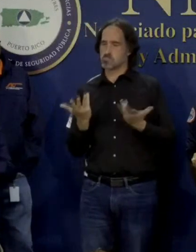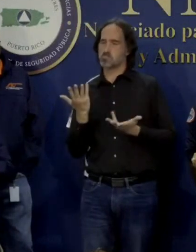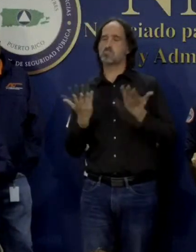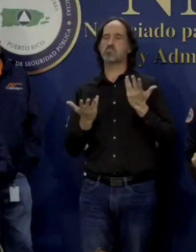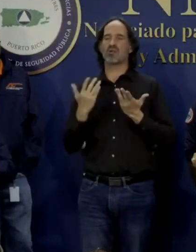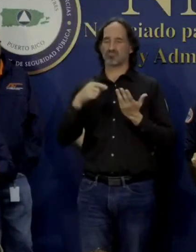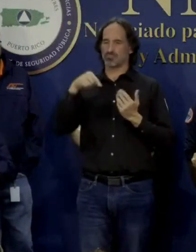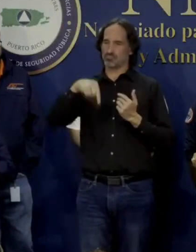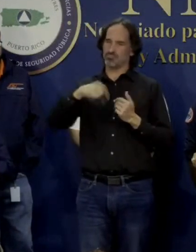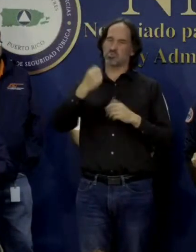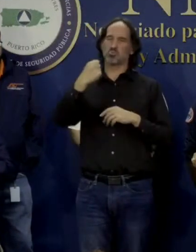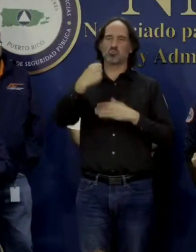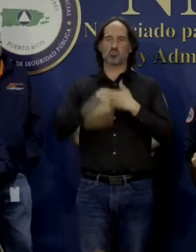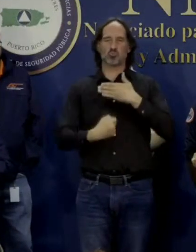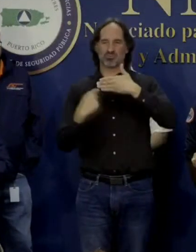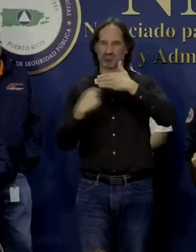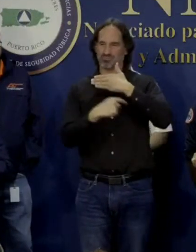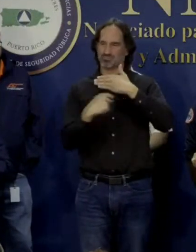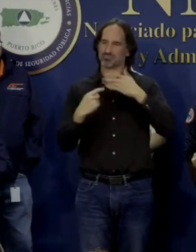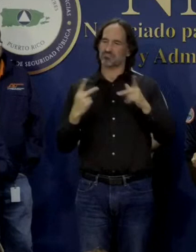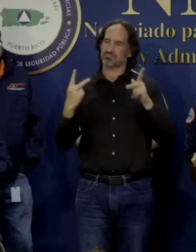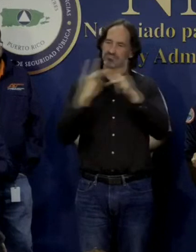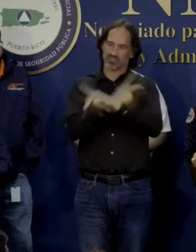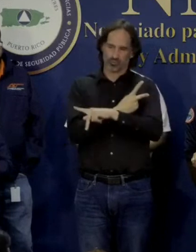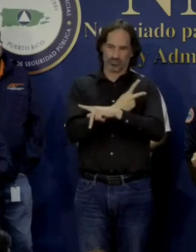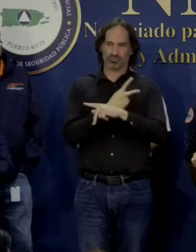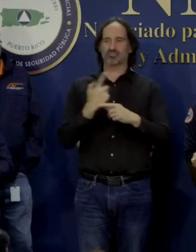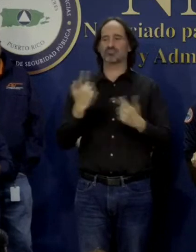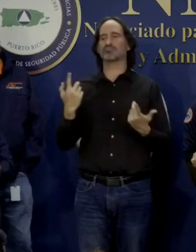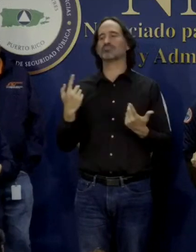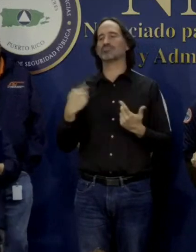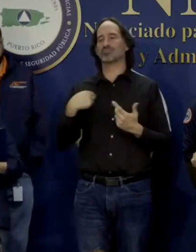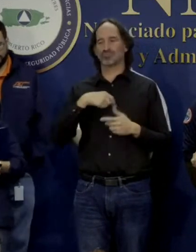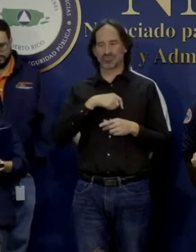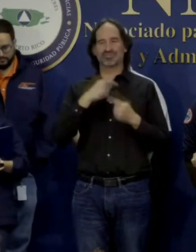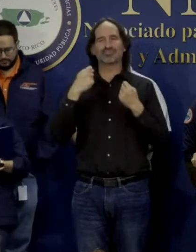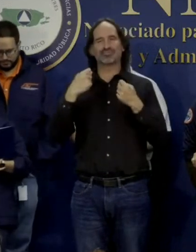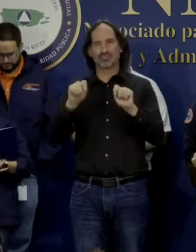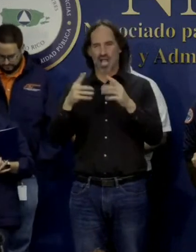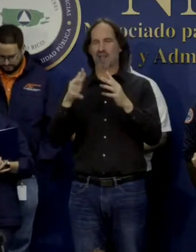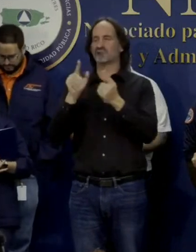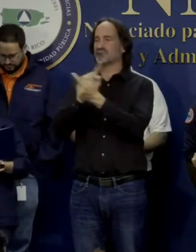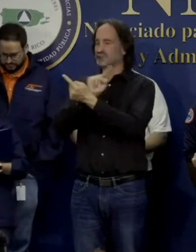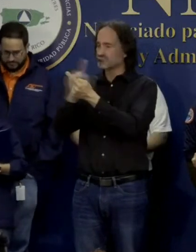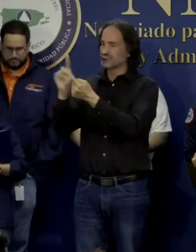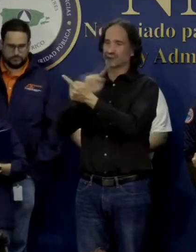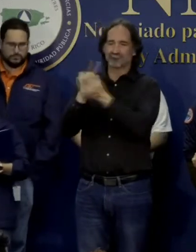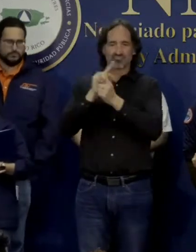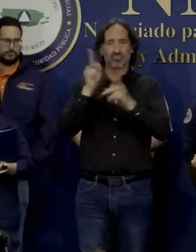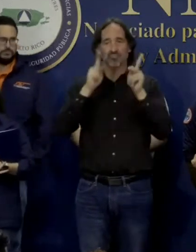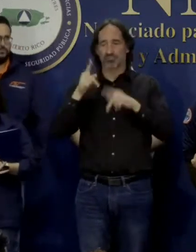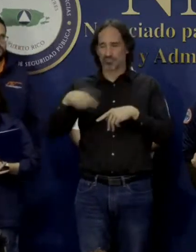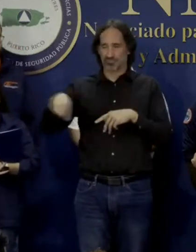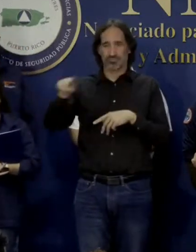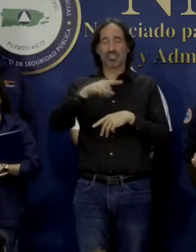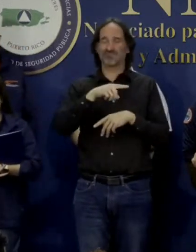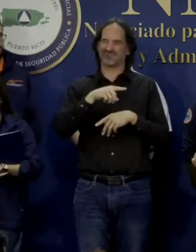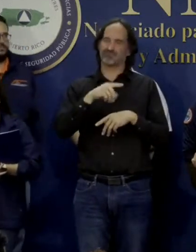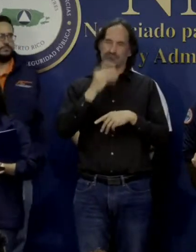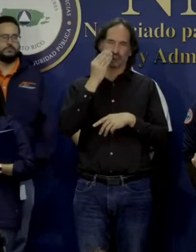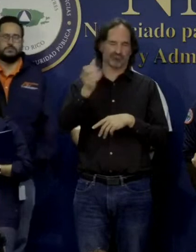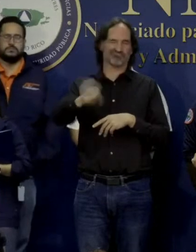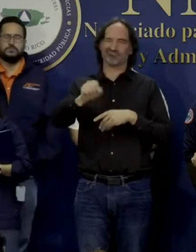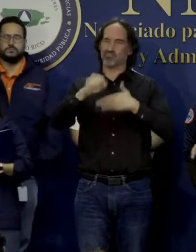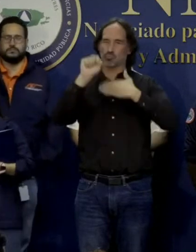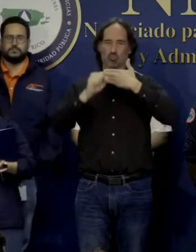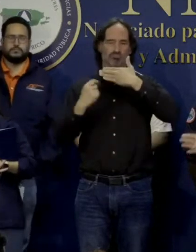Rico, hemos hablado con los alcaldes y alcaldesas del sur, y la mayor problema va a ser ahí, así que ahí va a ser el mayor reto